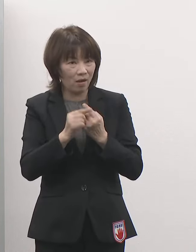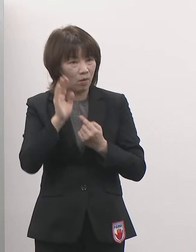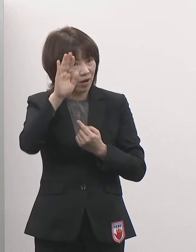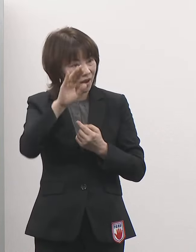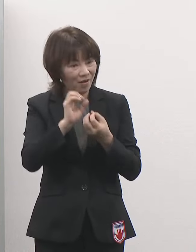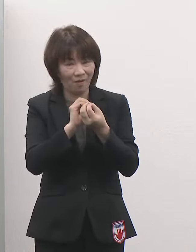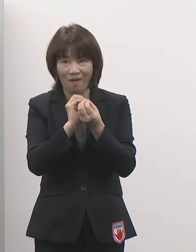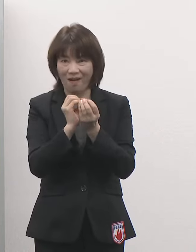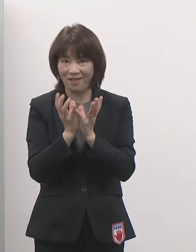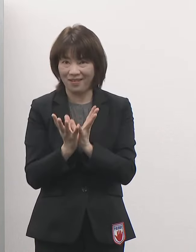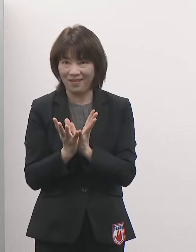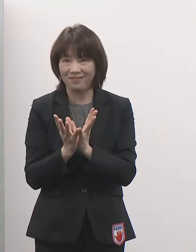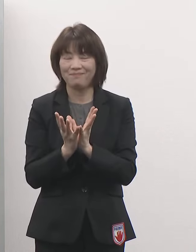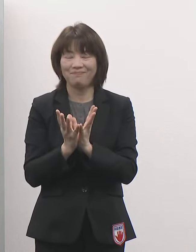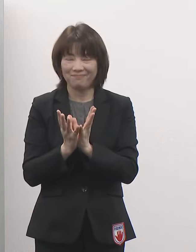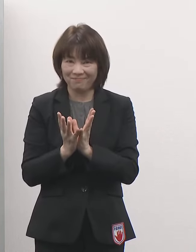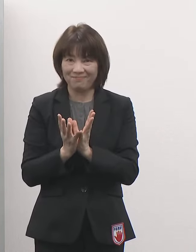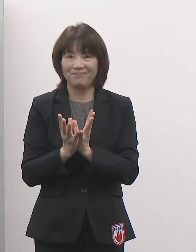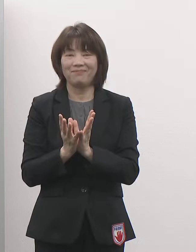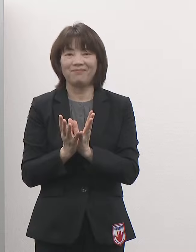とか、あるいはですね、その、